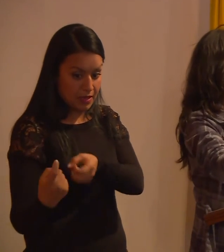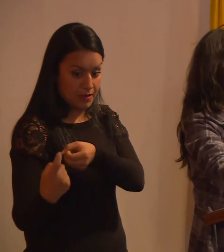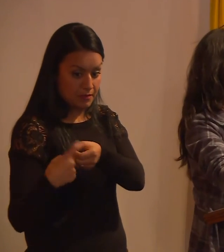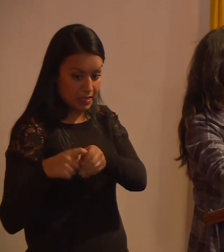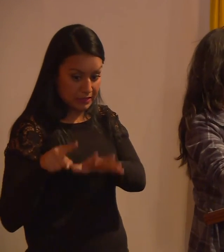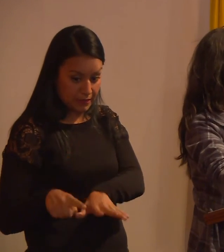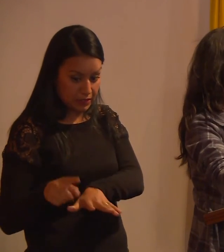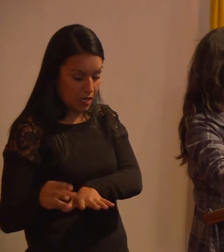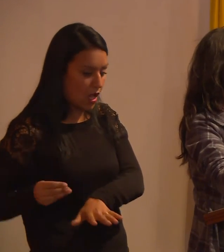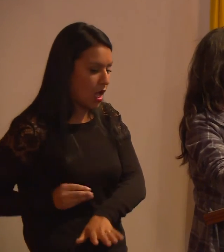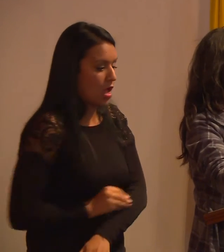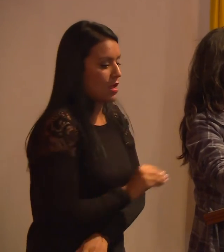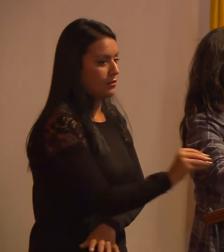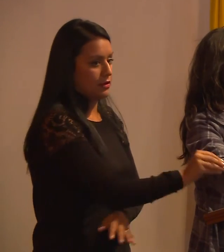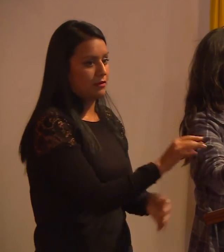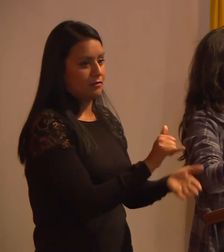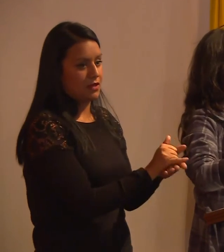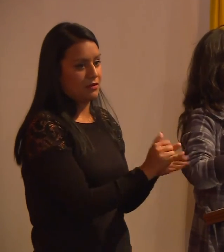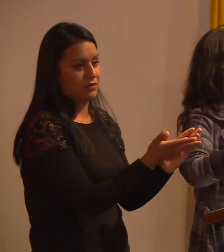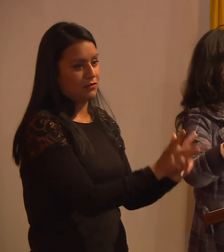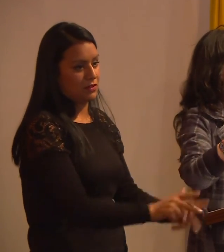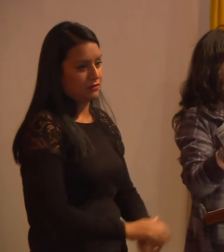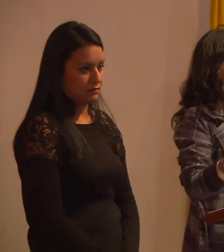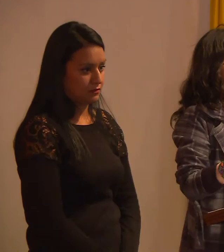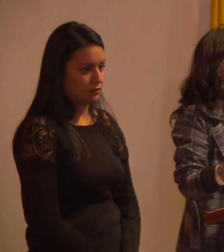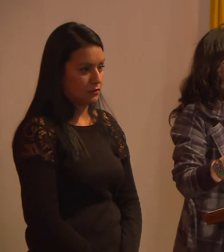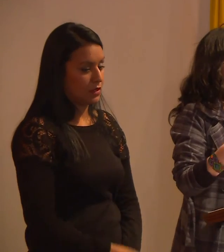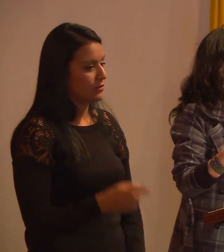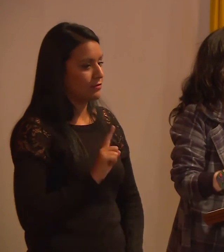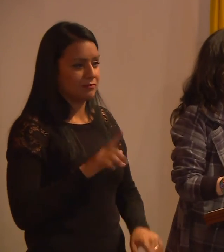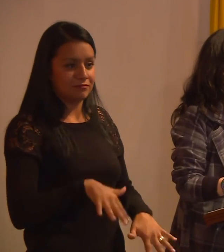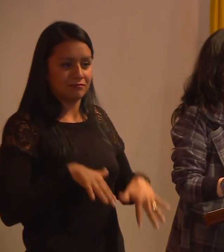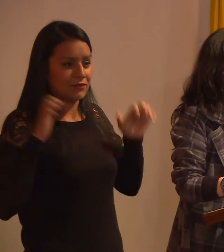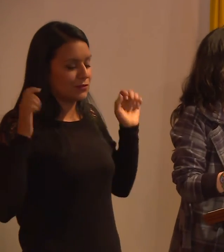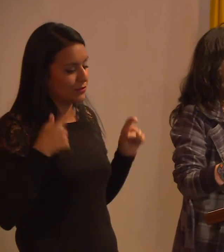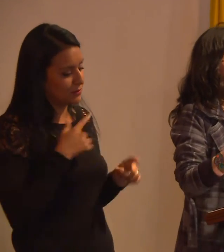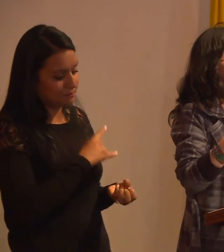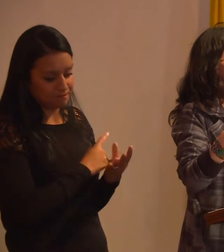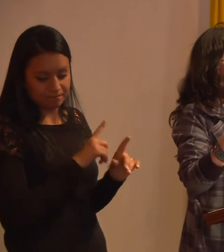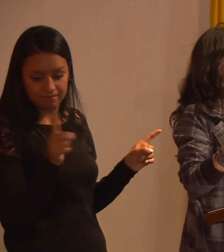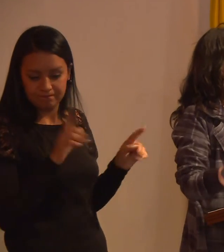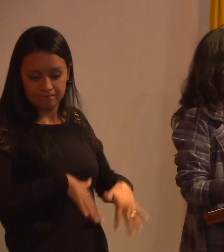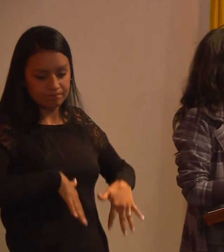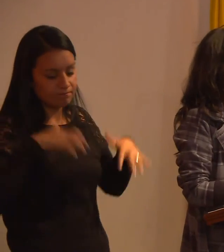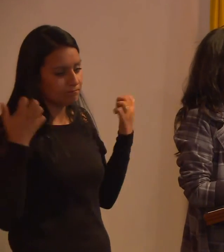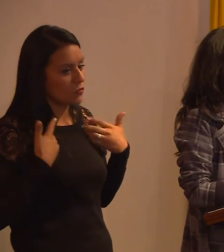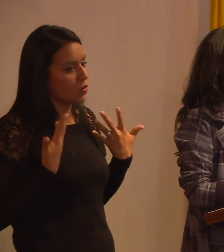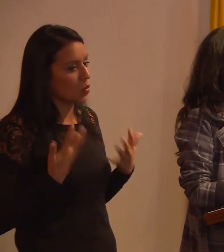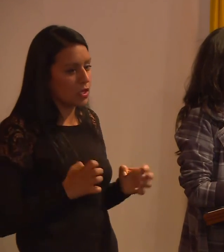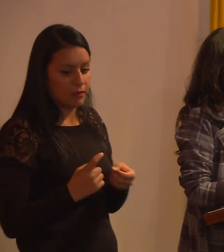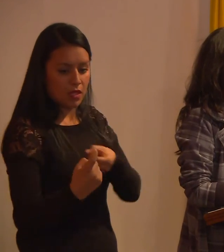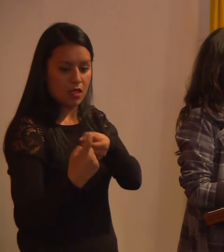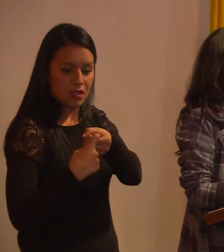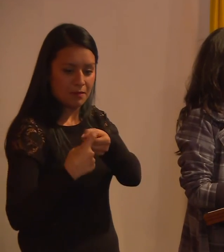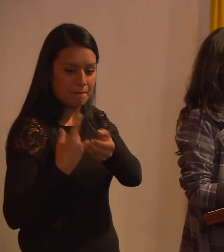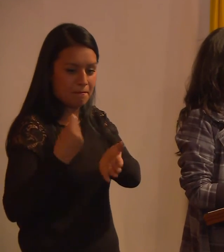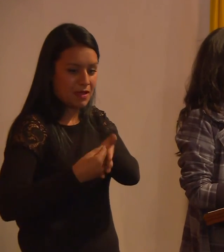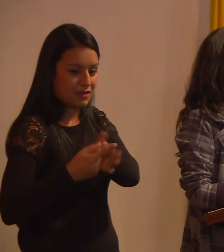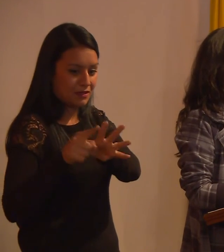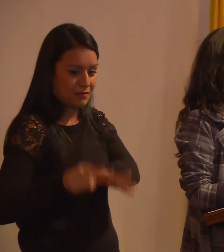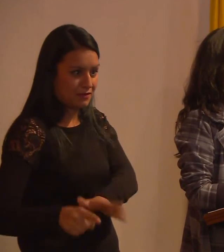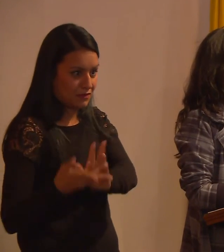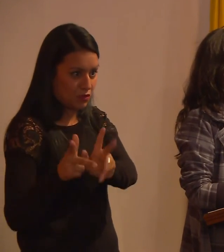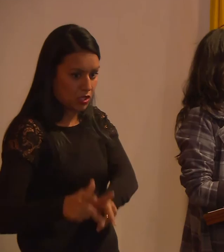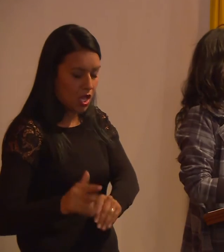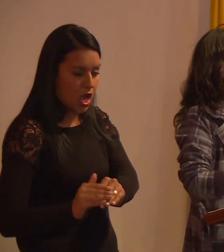la matrícula directa de los estudiantes. Nosotros nos hemos rehusado a hacer eso. No queremos que las matrículas de los estudiantes en